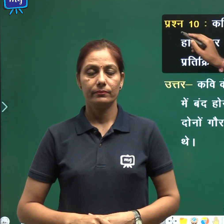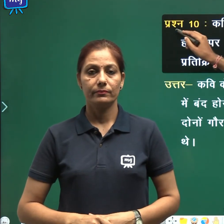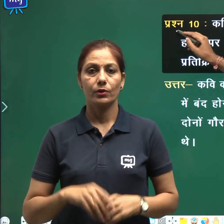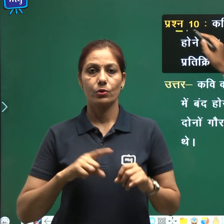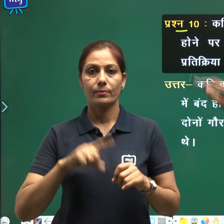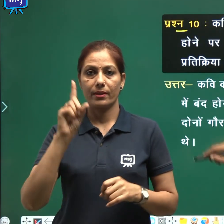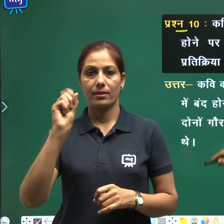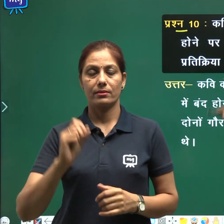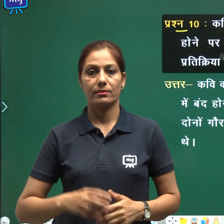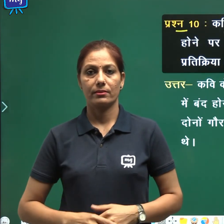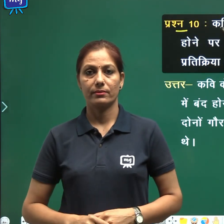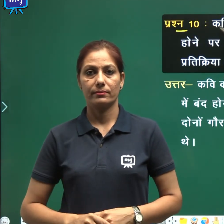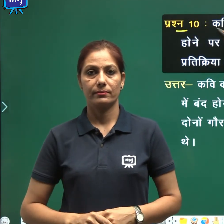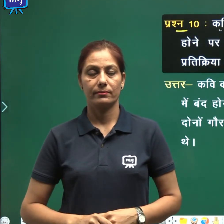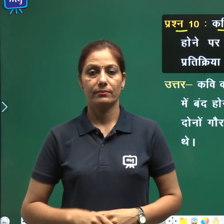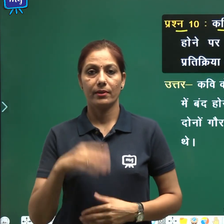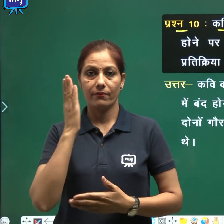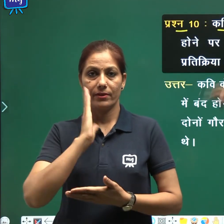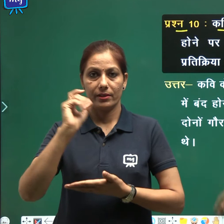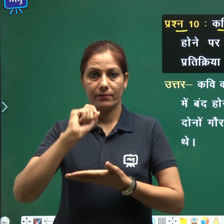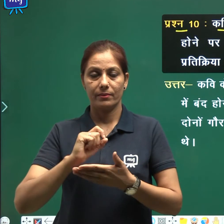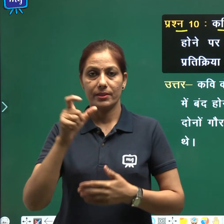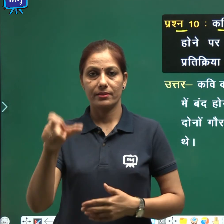प्रश्न 10, कवि के